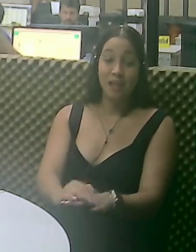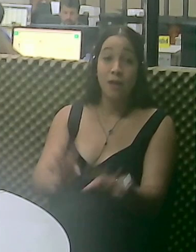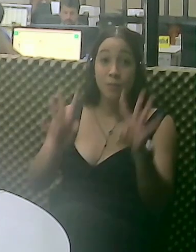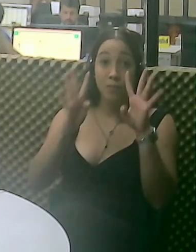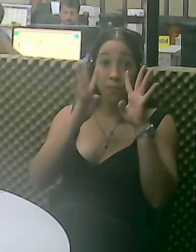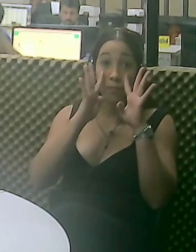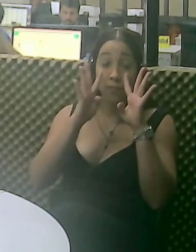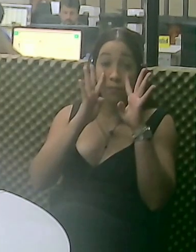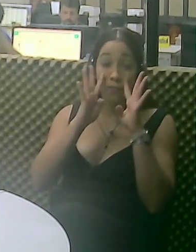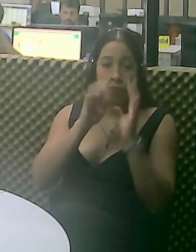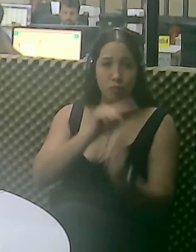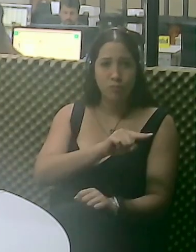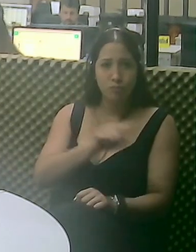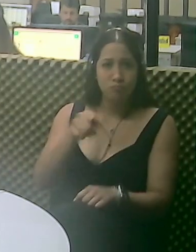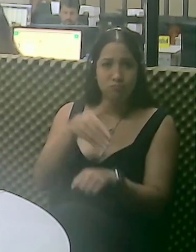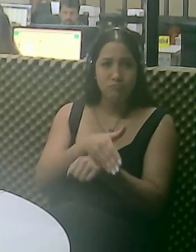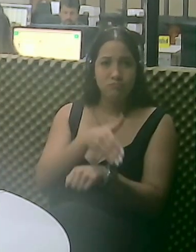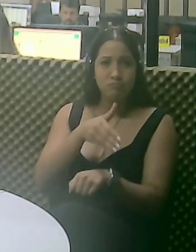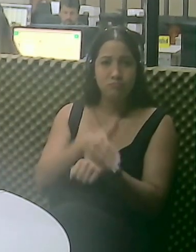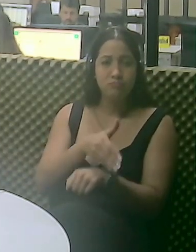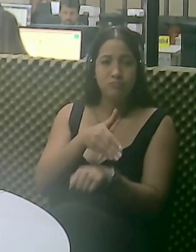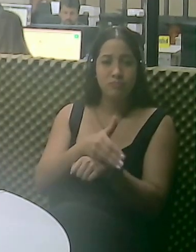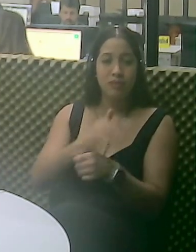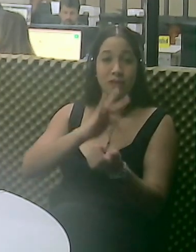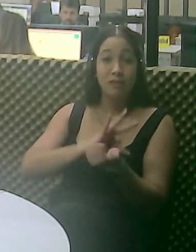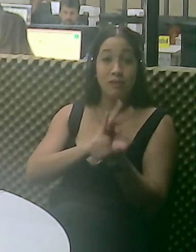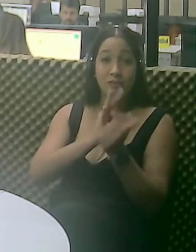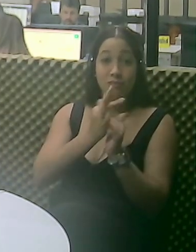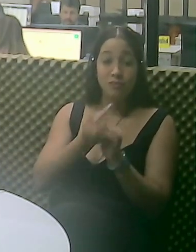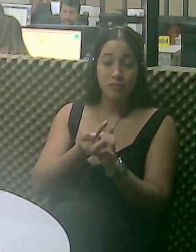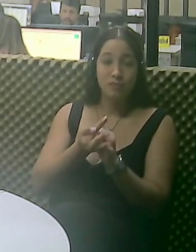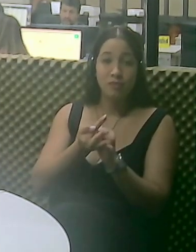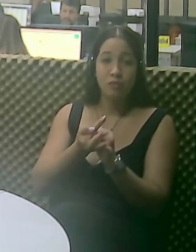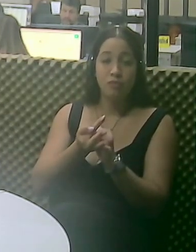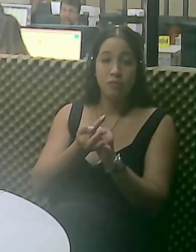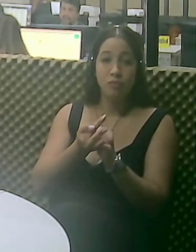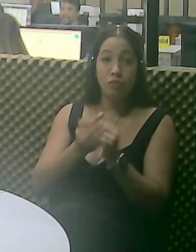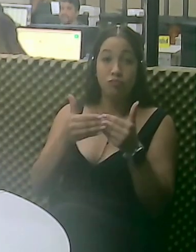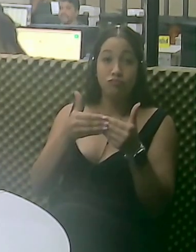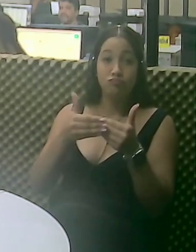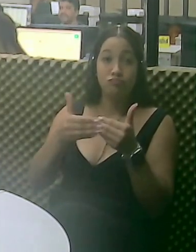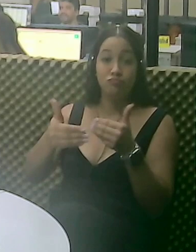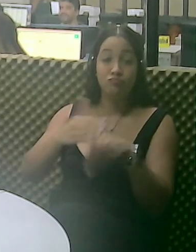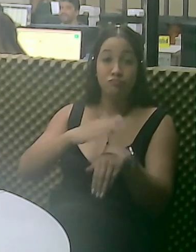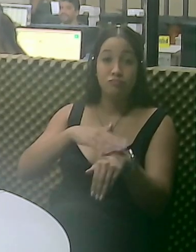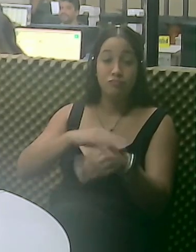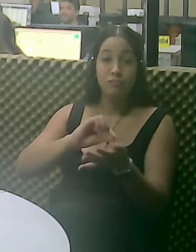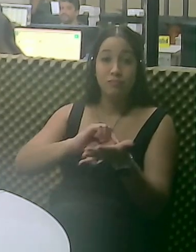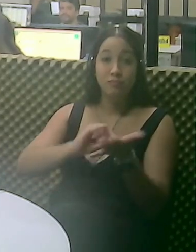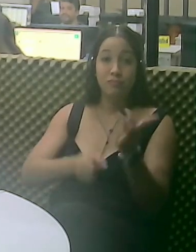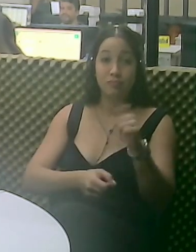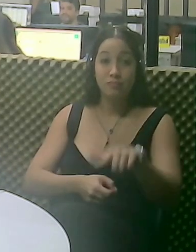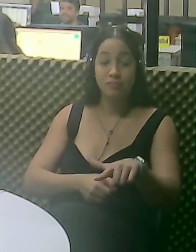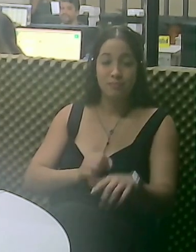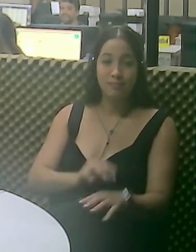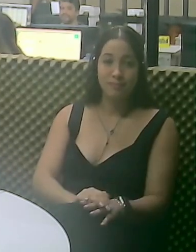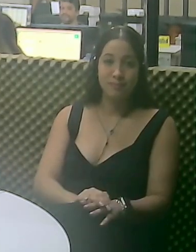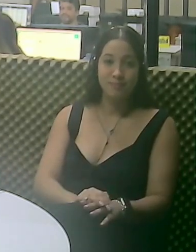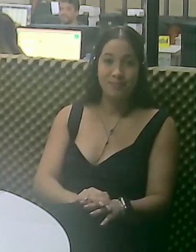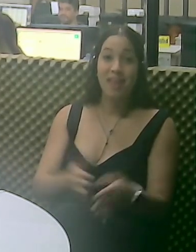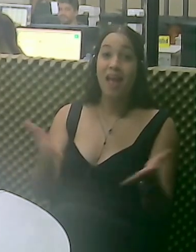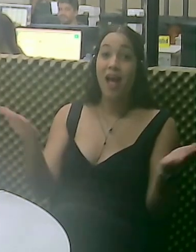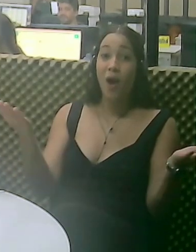Atenção, você que frequenta as aulas oferecidas pela Futel. Foi prorrogado o período de rematrícula.